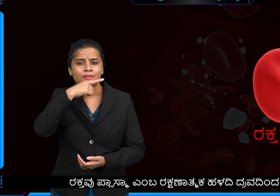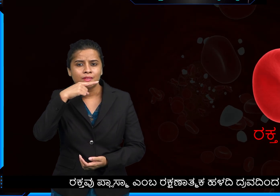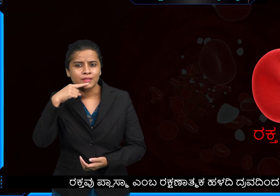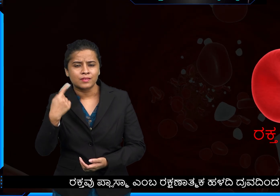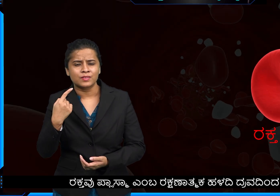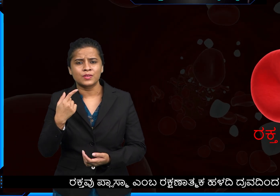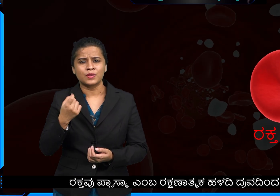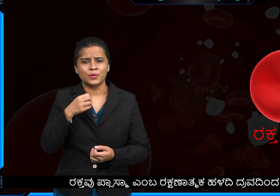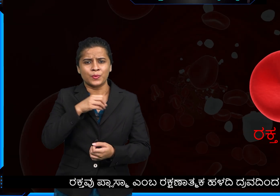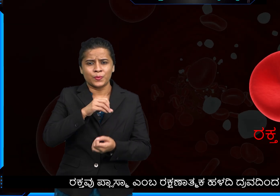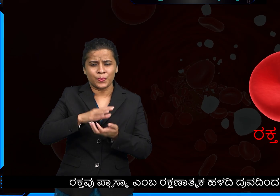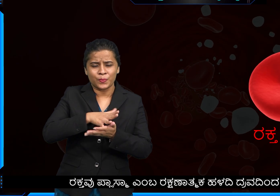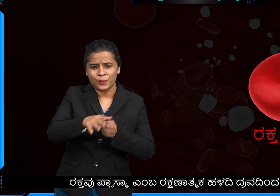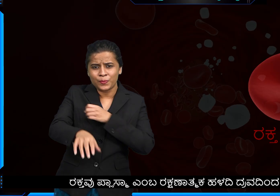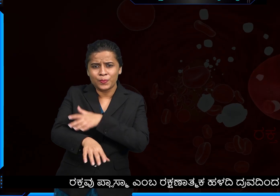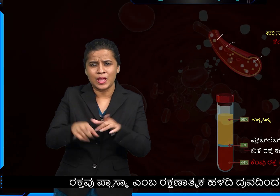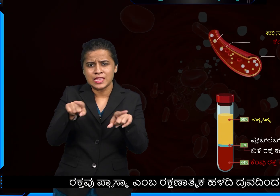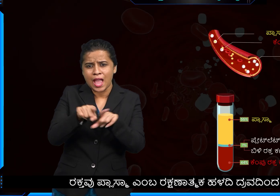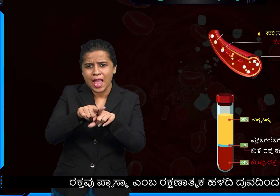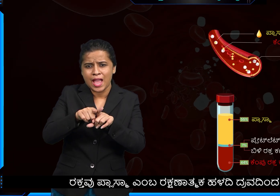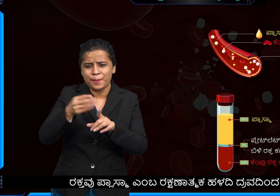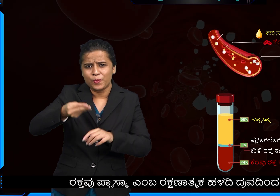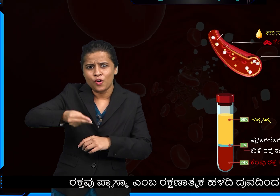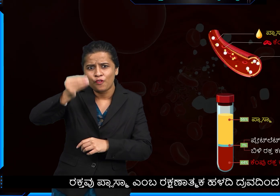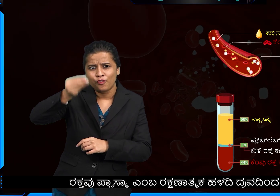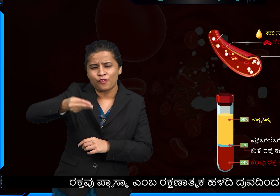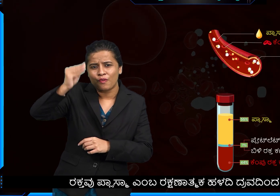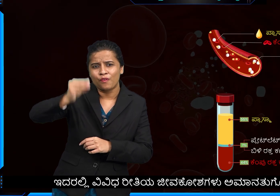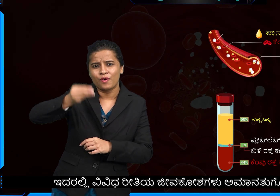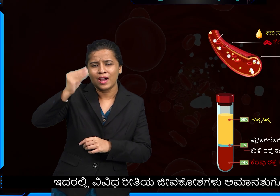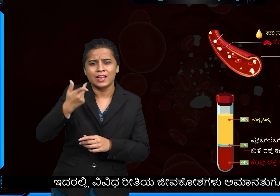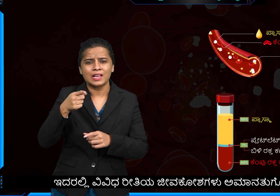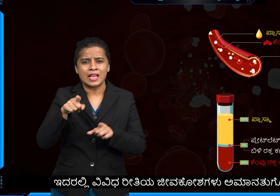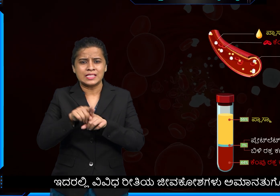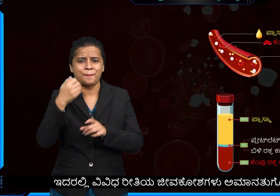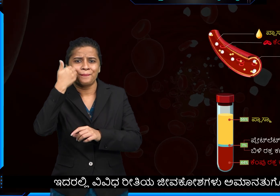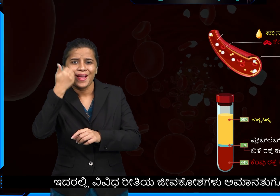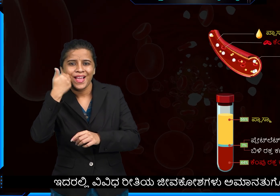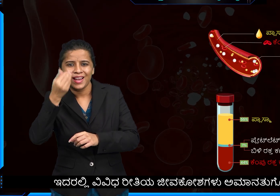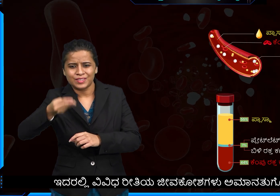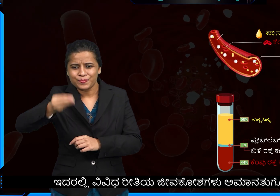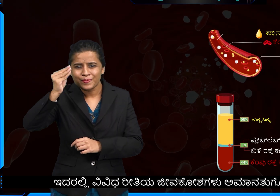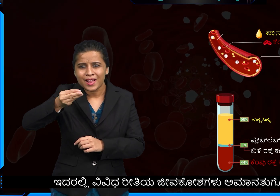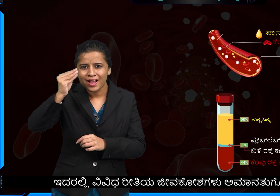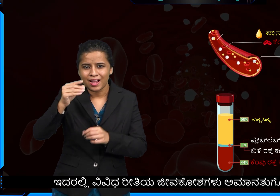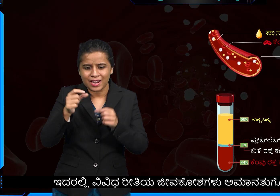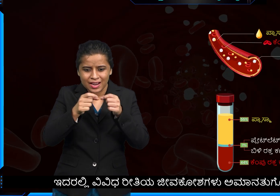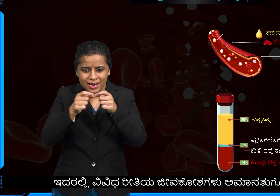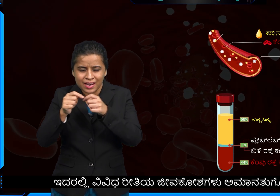ರಕ್ತವು ಪ್ಲಾಸ್ಮಾ ಎಂಬ ರಕ್ಷಣಾತ್ಮಕ ಹಳದಿ ದ್ರವದಿಂದ ಕೂಡಿದೆ. ಇದರಲ್ಲಿ ವಿವಿಧ ರೀತಿಯ